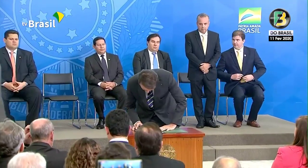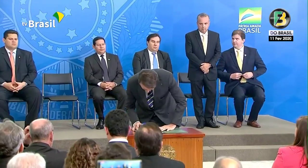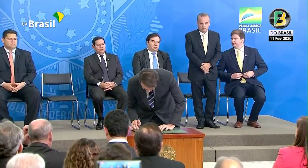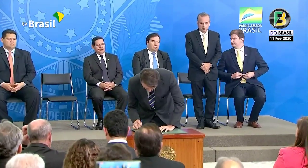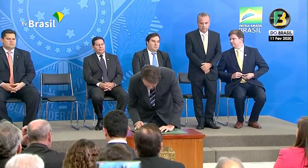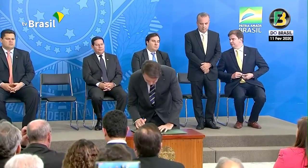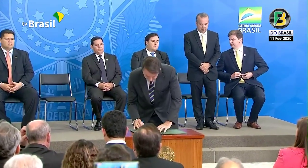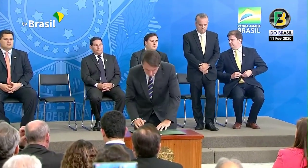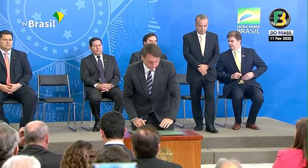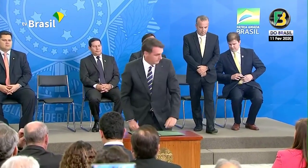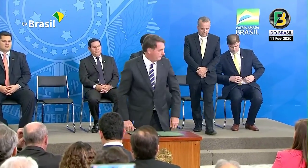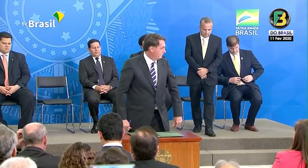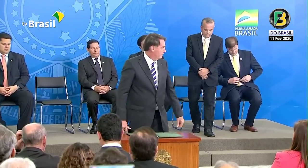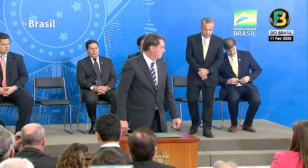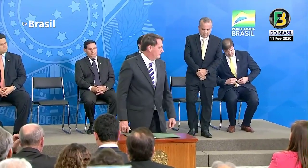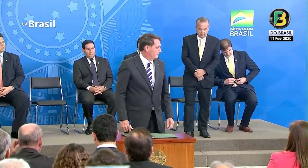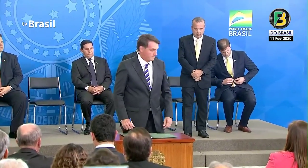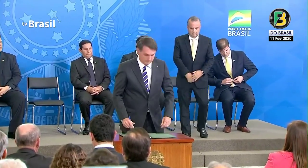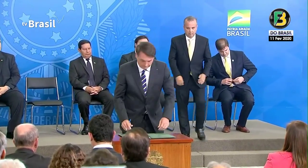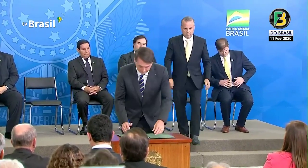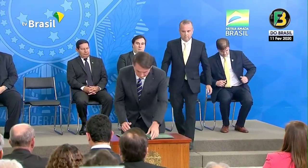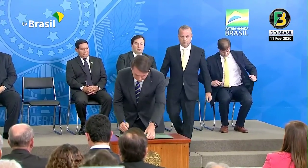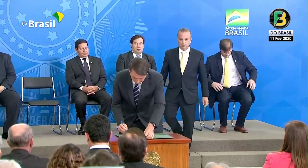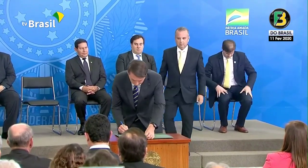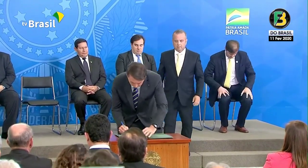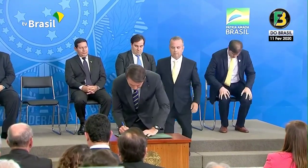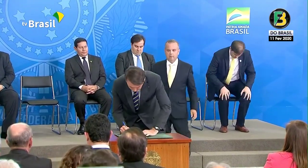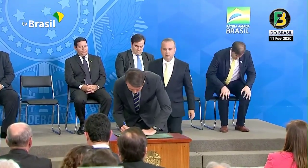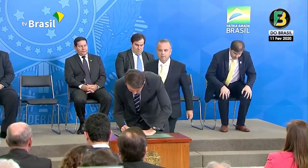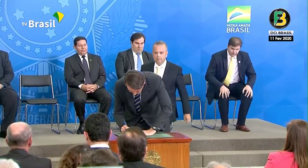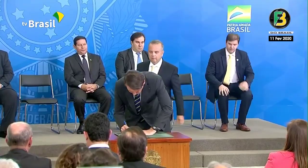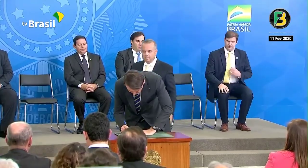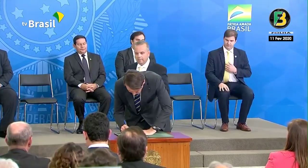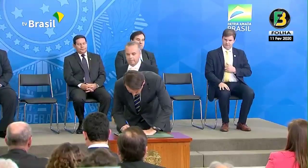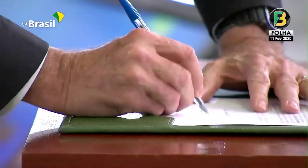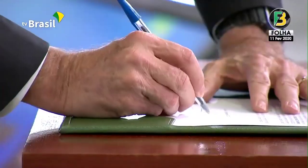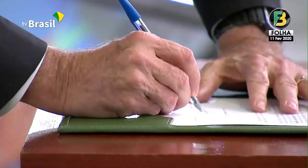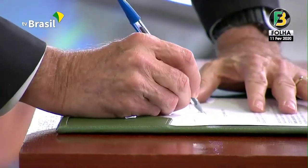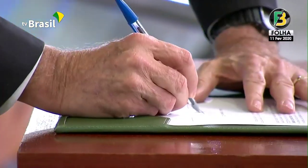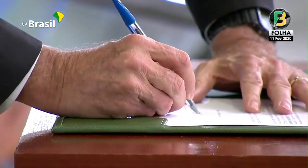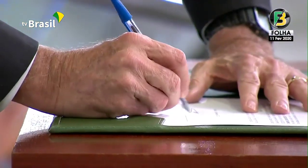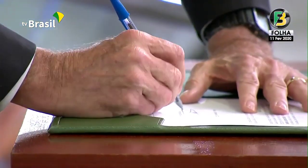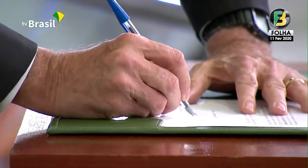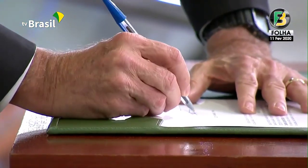Convidamos o ministro Rogério Marinho a assinar o seu termo de posse.